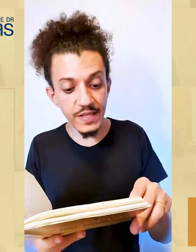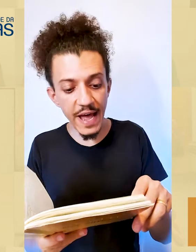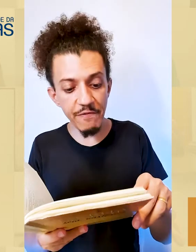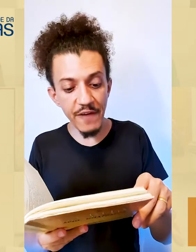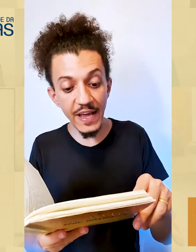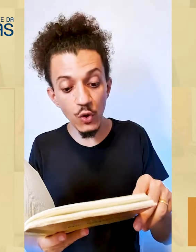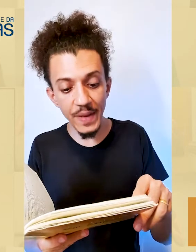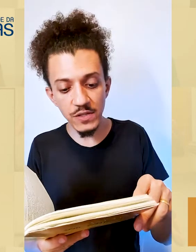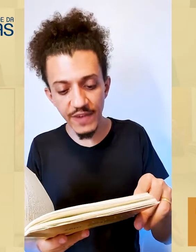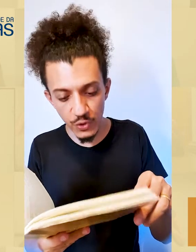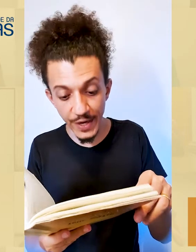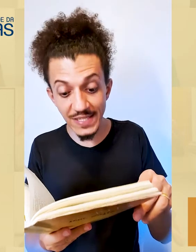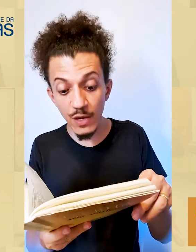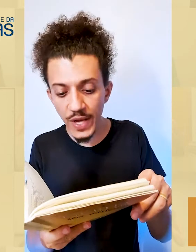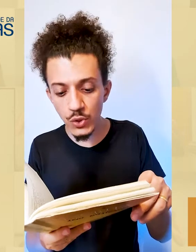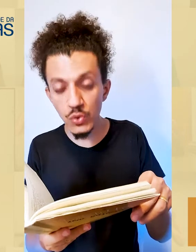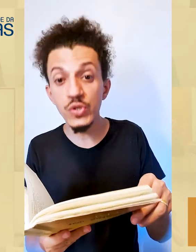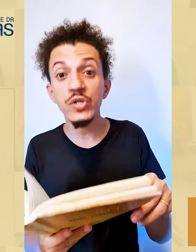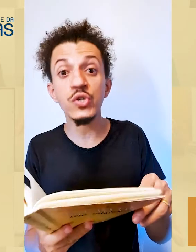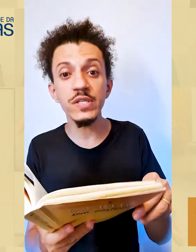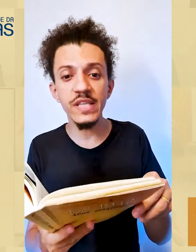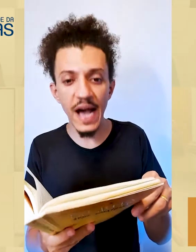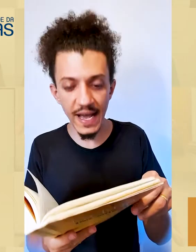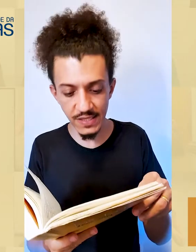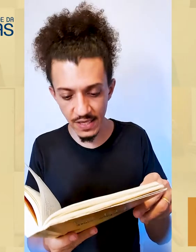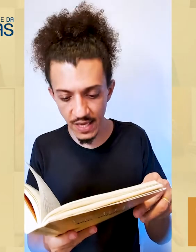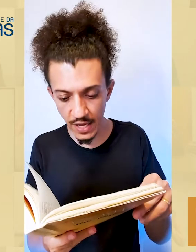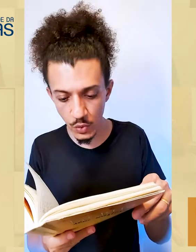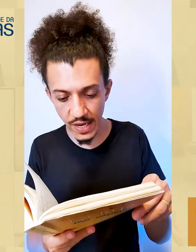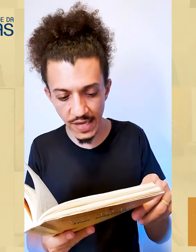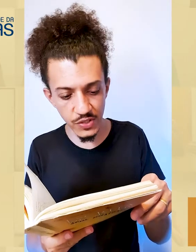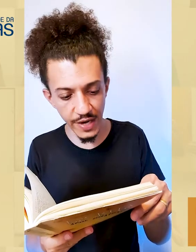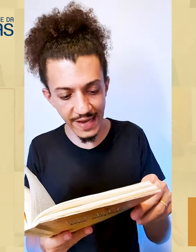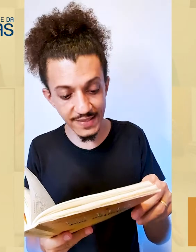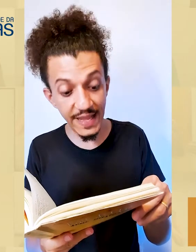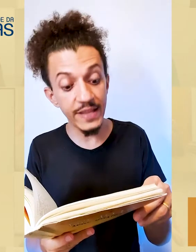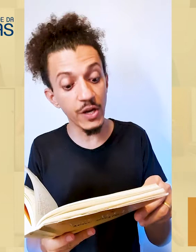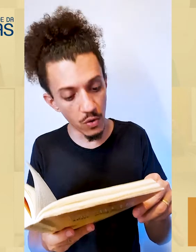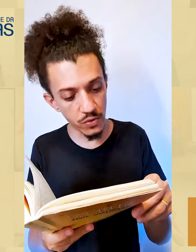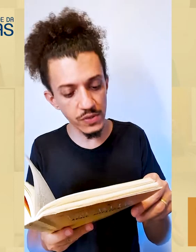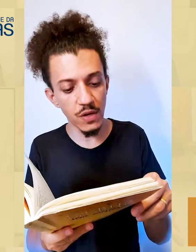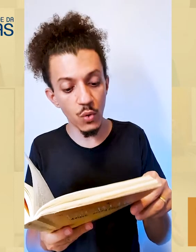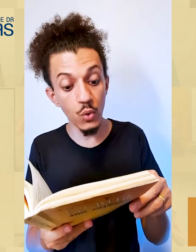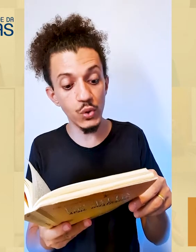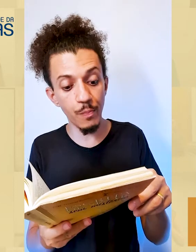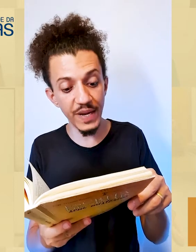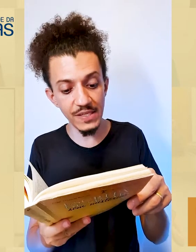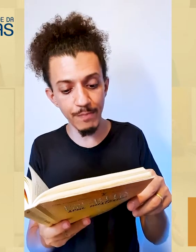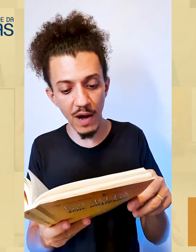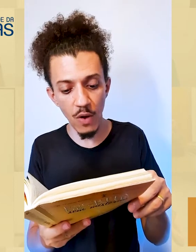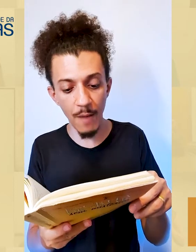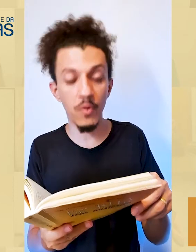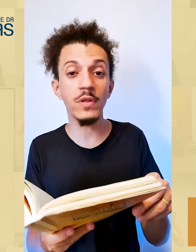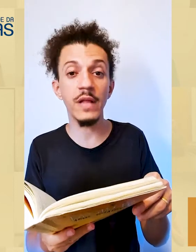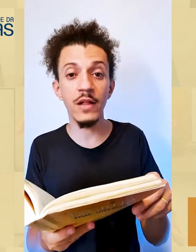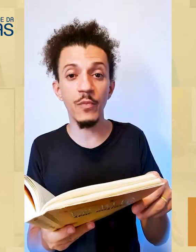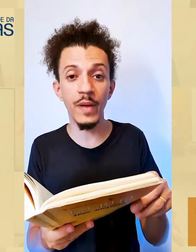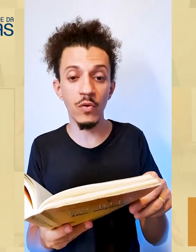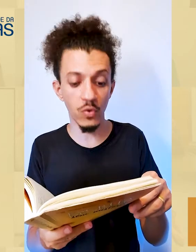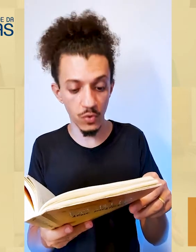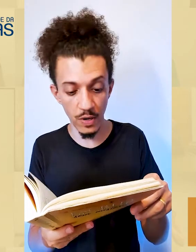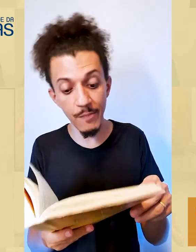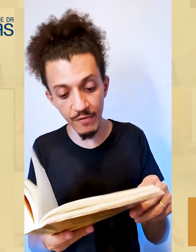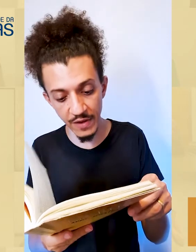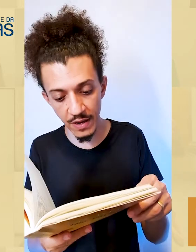Isso se deve a inúmeros fatores linguísticos, sociais e educacionais, dentre outros, cujo principal, apontado